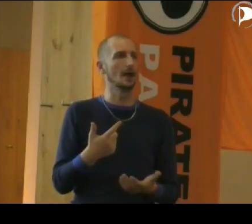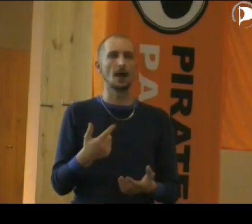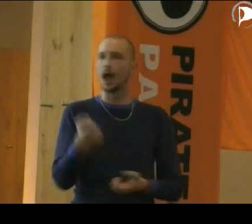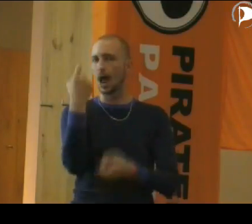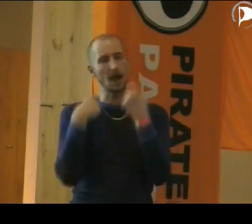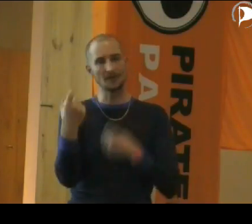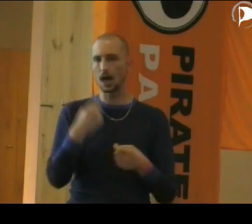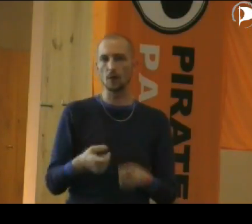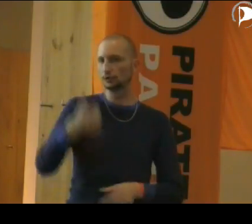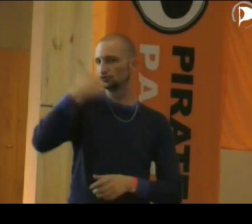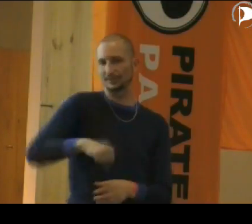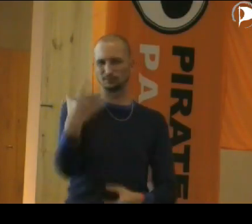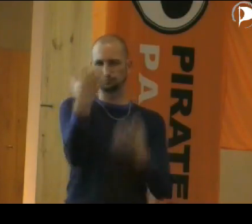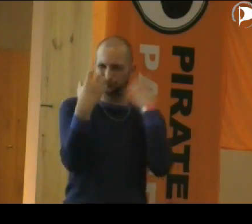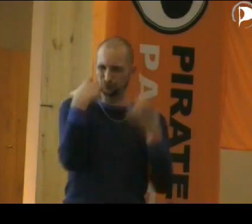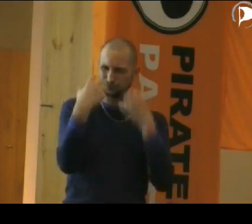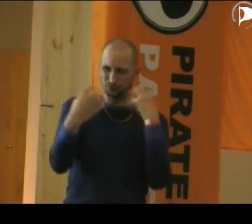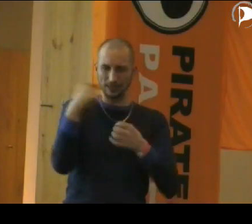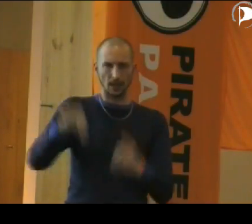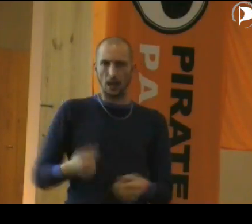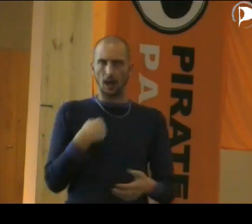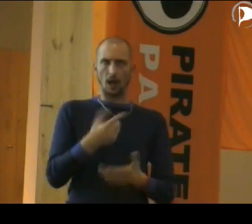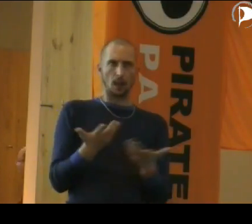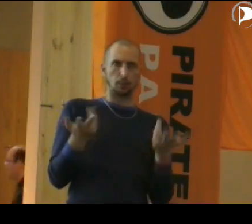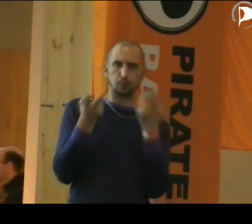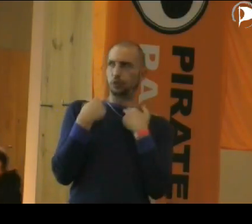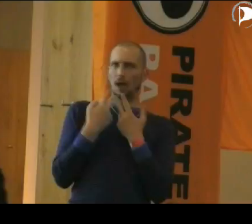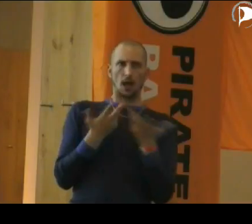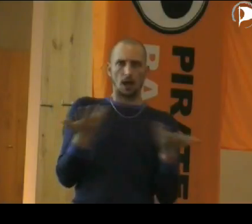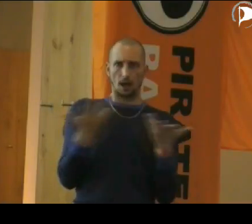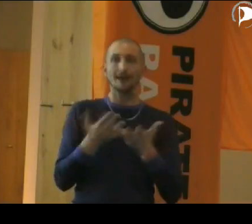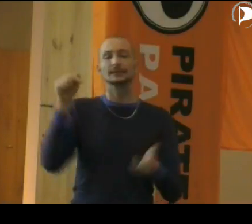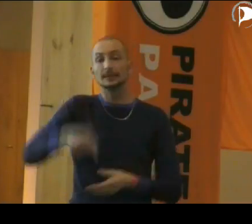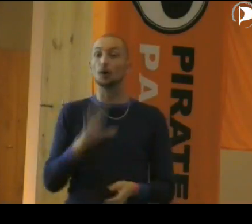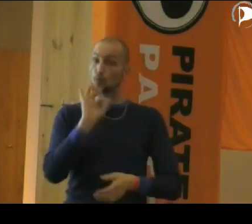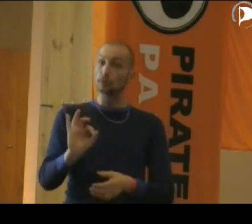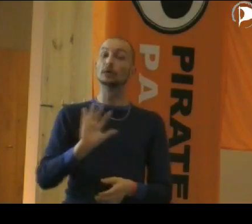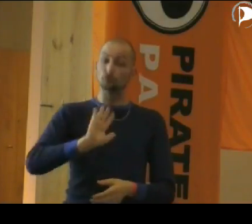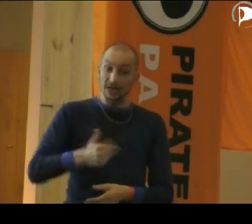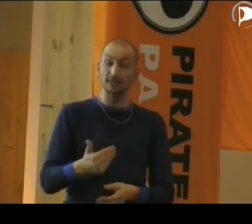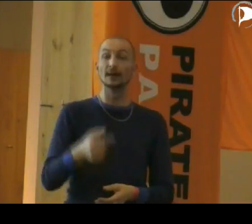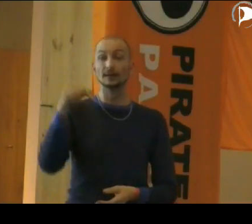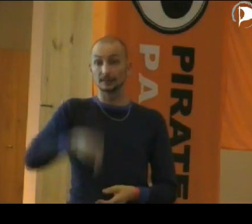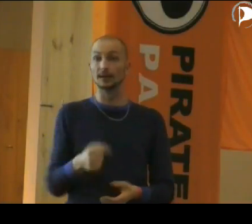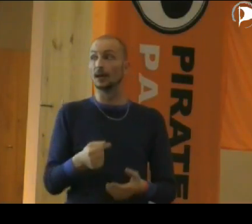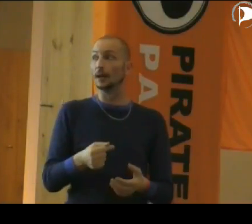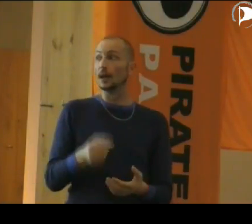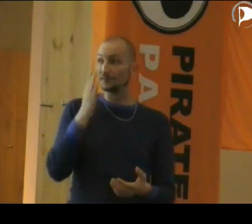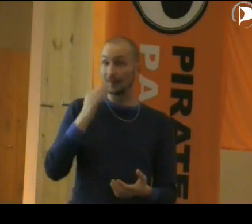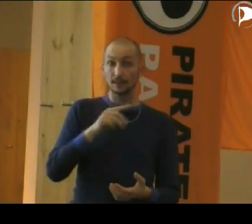noch keinen erlebt hatte es ist cool oder schlechtes weiß ich nicht der partei wahrscheinlich ja sogar schlicht und einfach kein